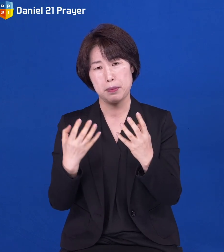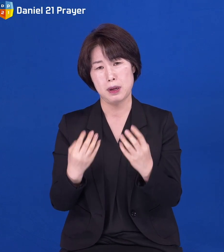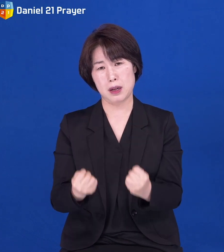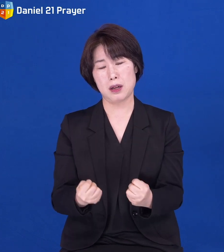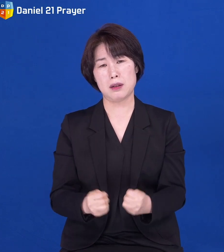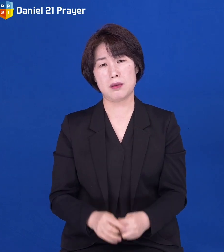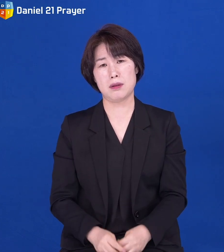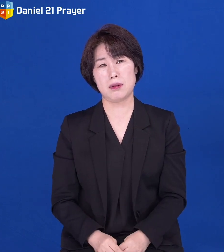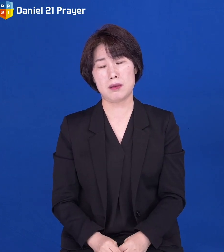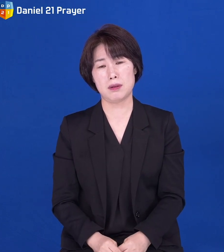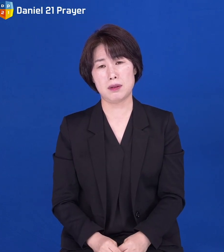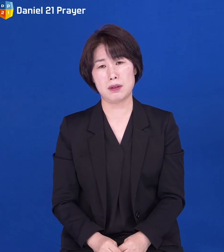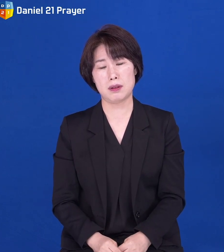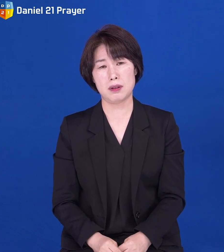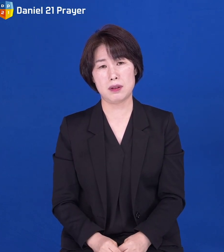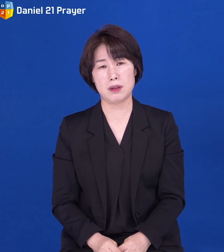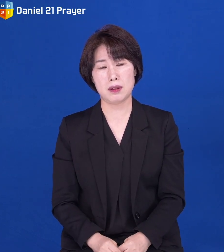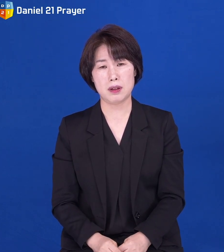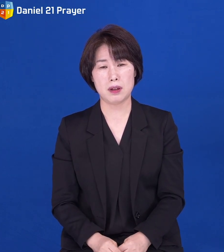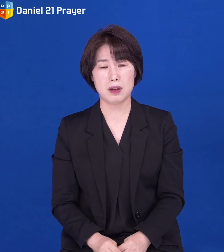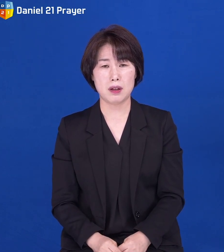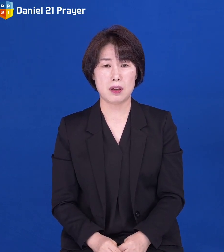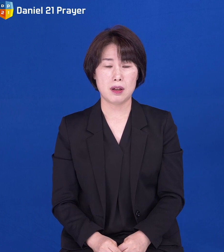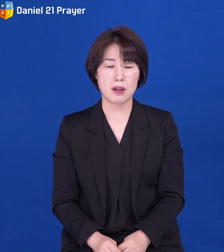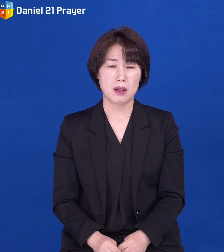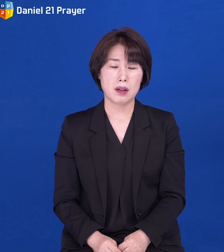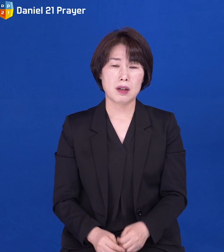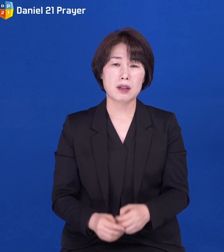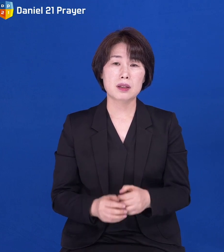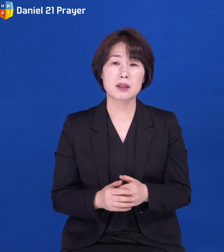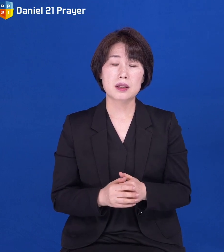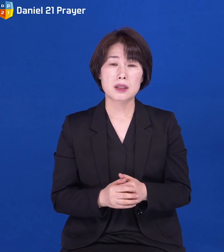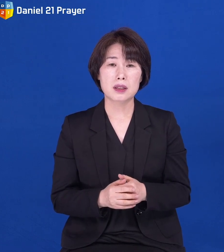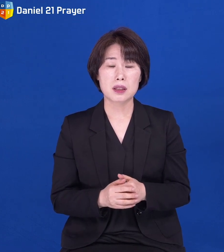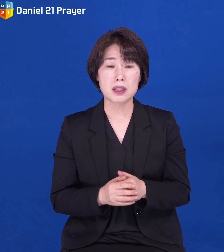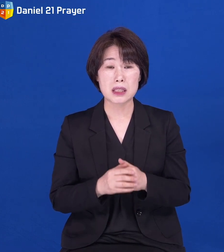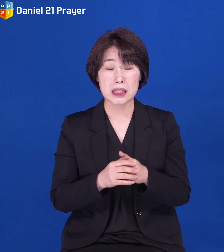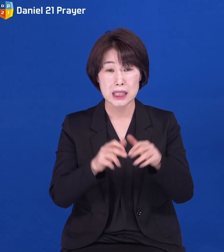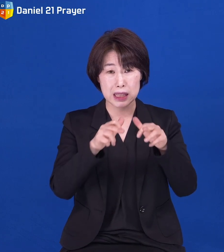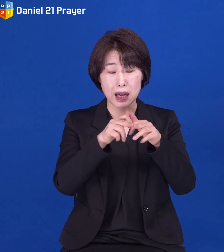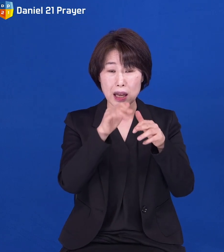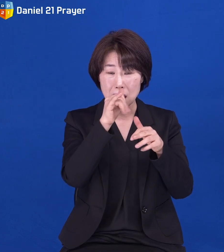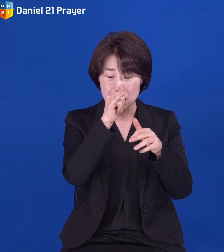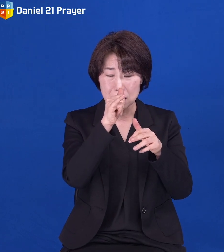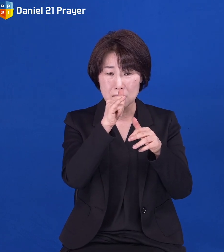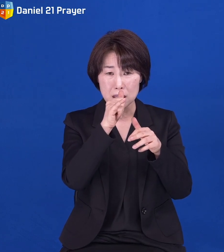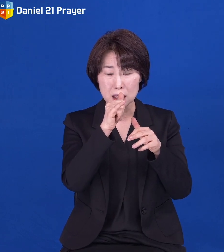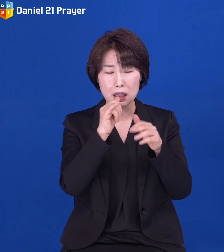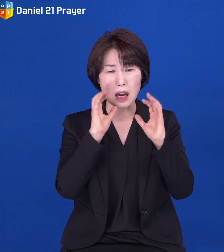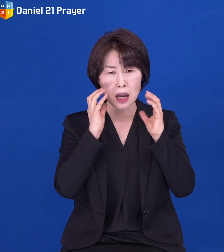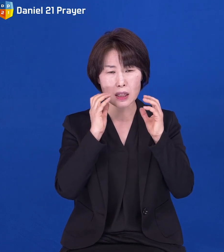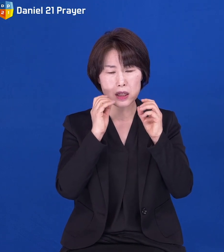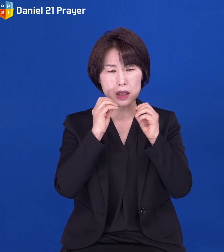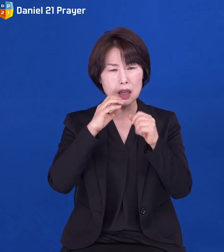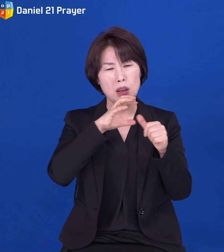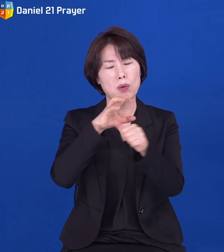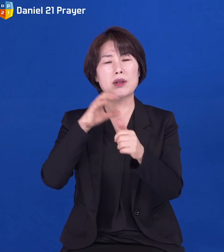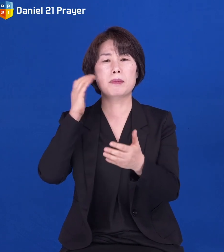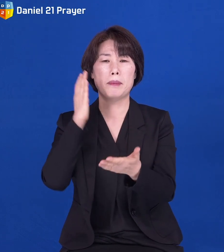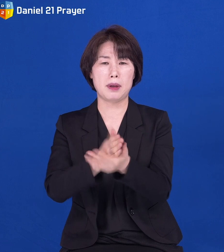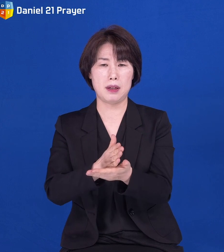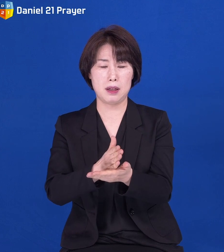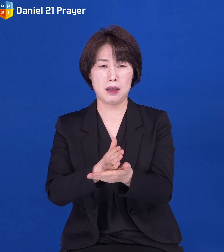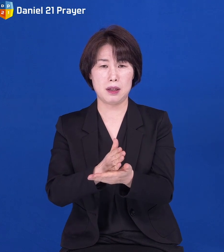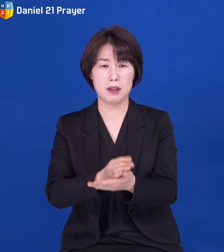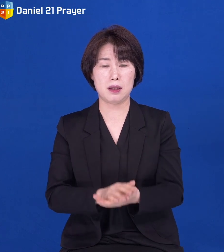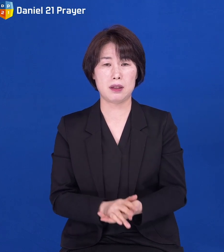정말 좋겠어요. 너무 힘들게 사시는 분들 너무 많은데 그런 걸로는 정말 아이를 갖고 이용하지 않으셨으면 좋겠고, 그러니까 너무 어려우면